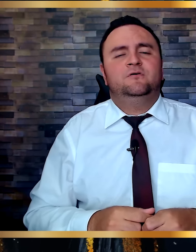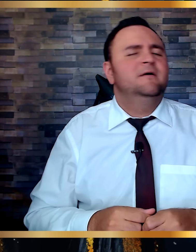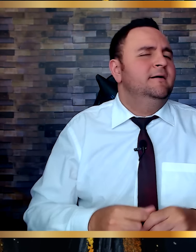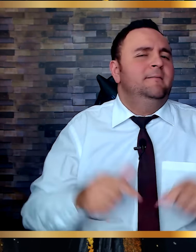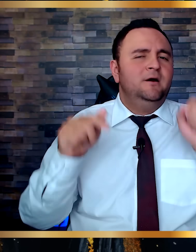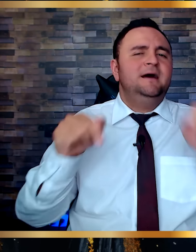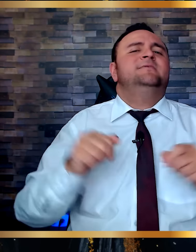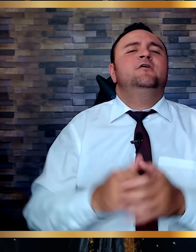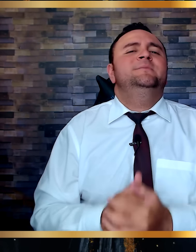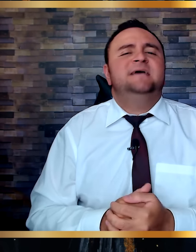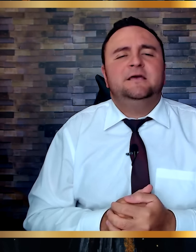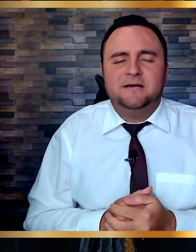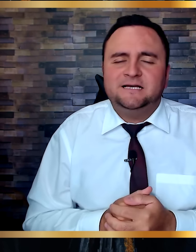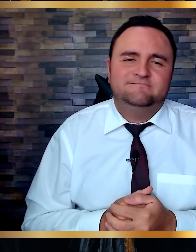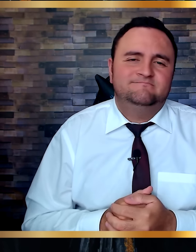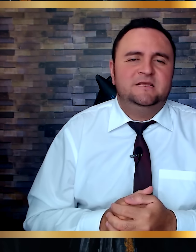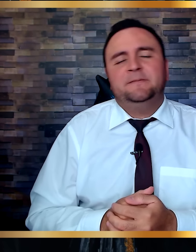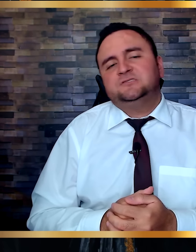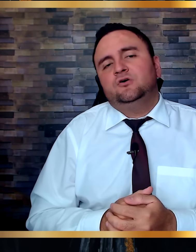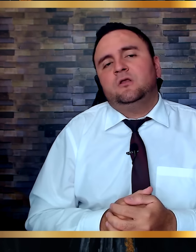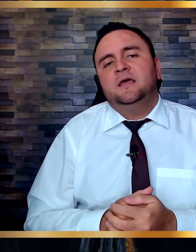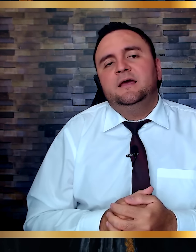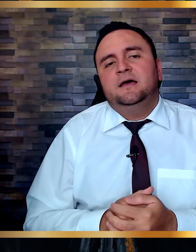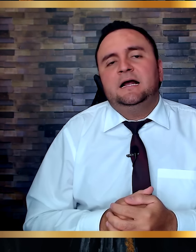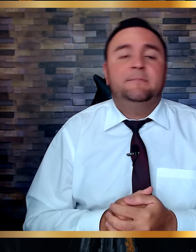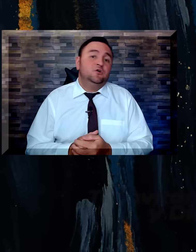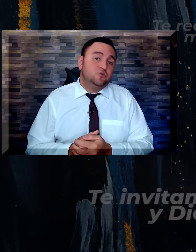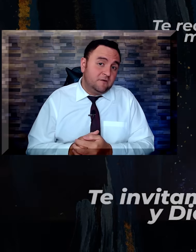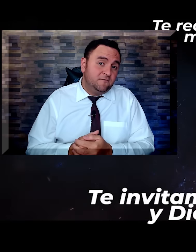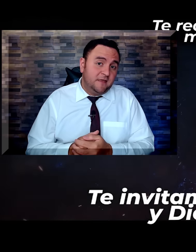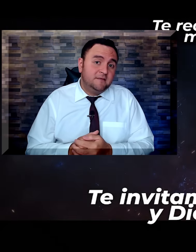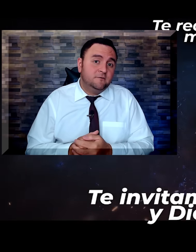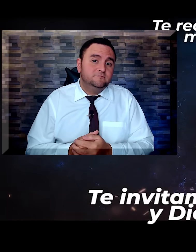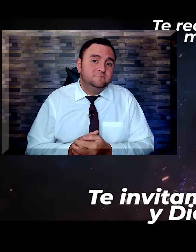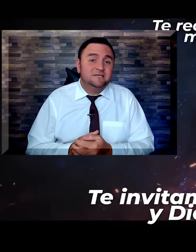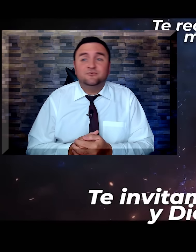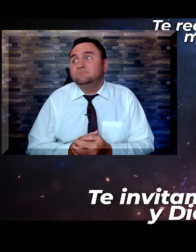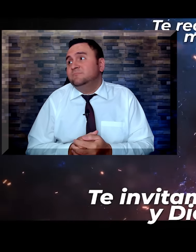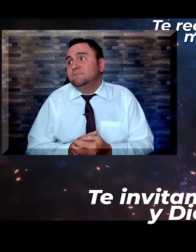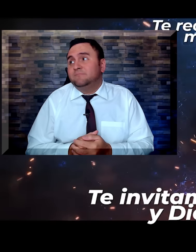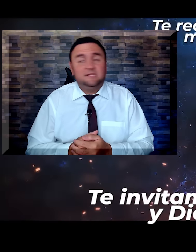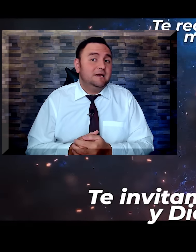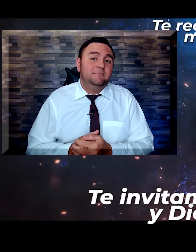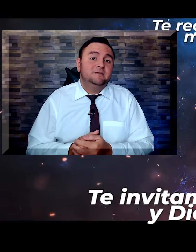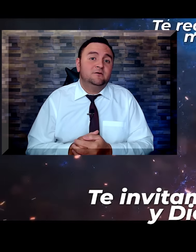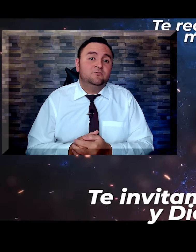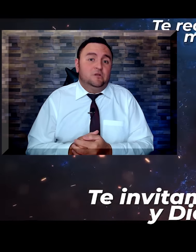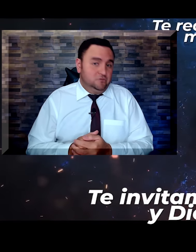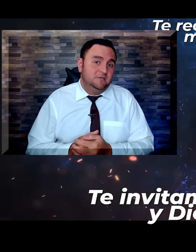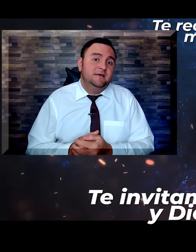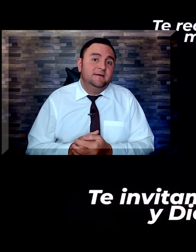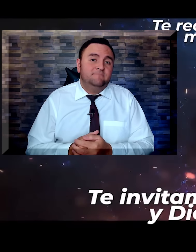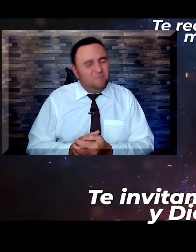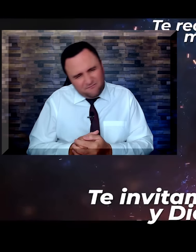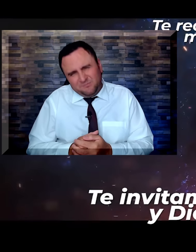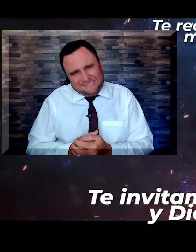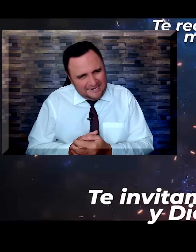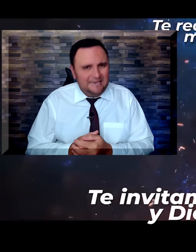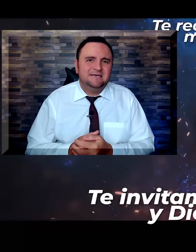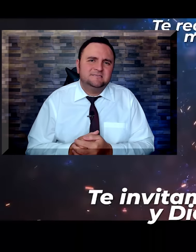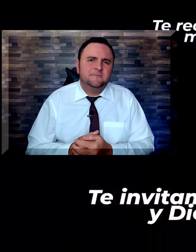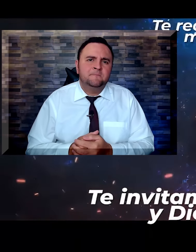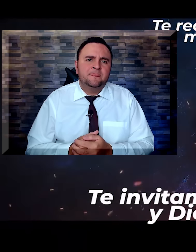pronto. Voy a dejarte dos mensajes más del pastor Álvaro Torre Forero. Ya son prácticamente uno de los